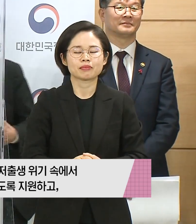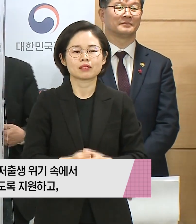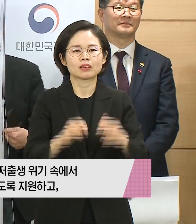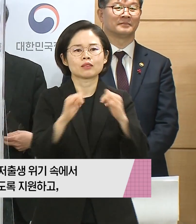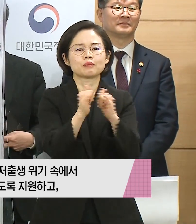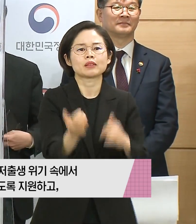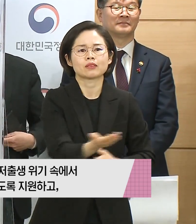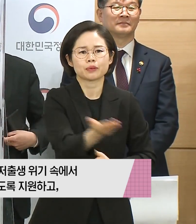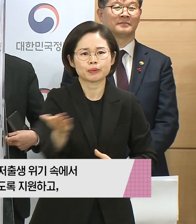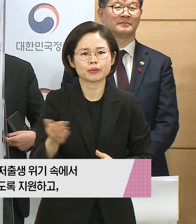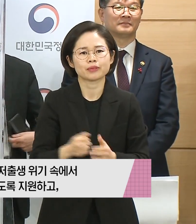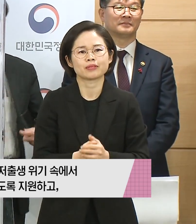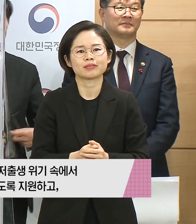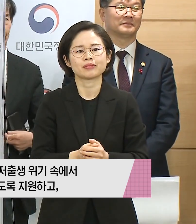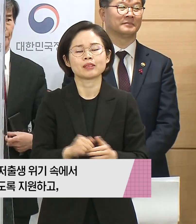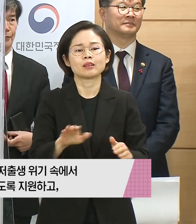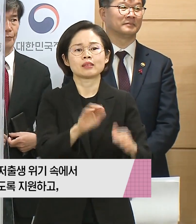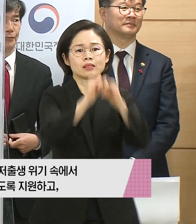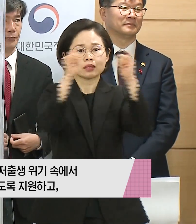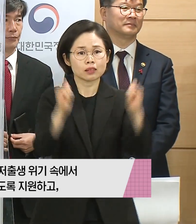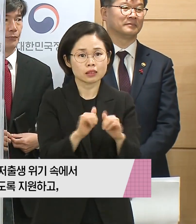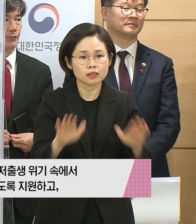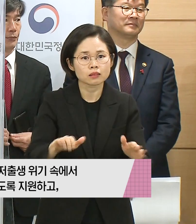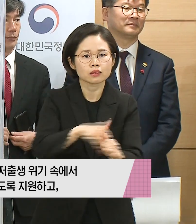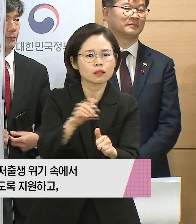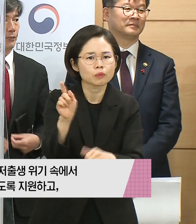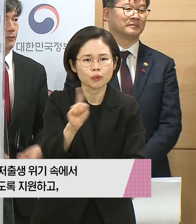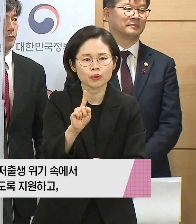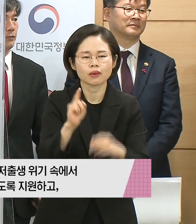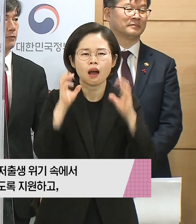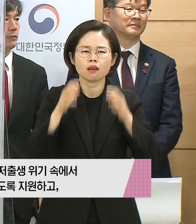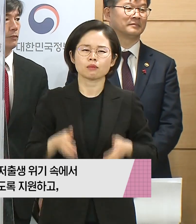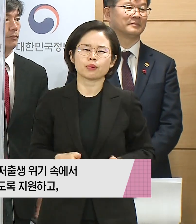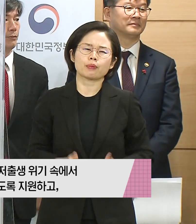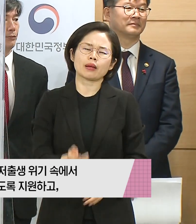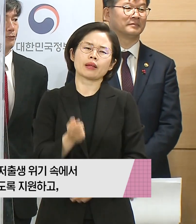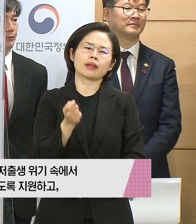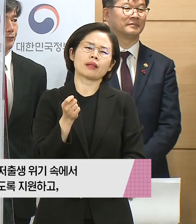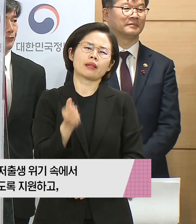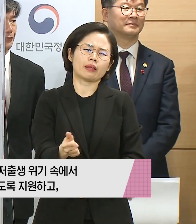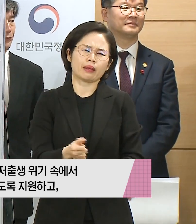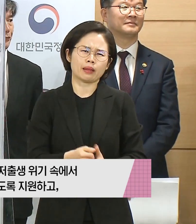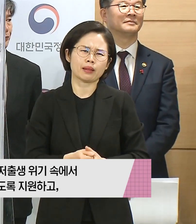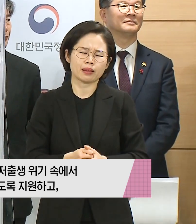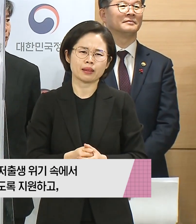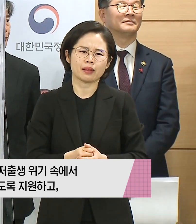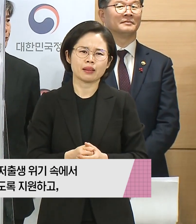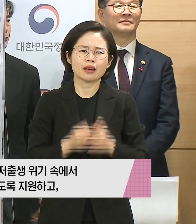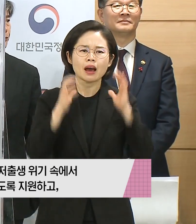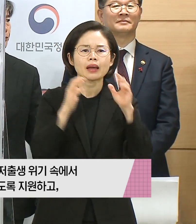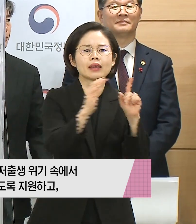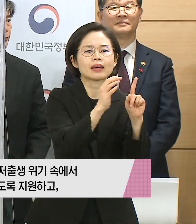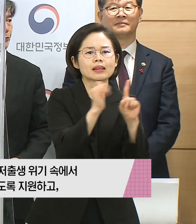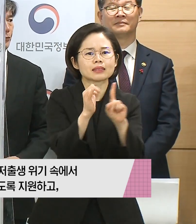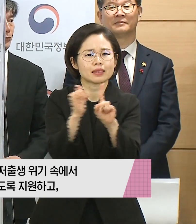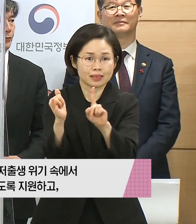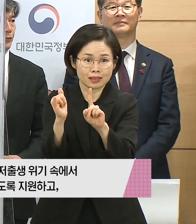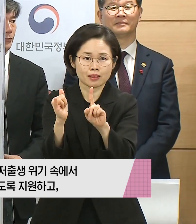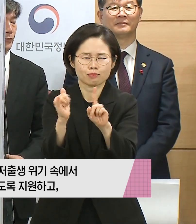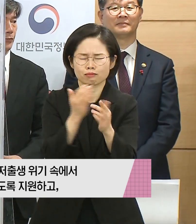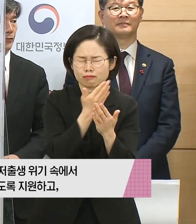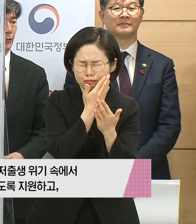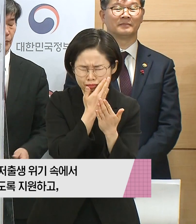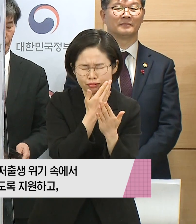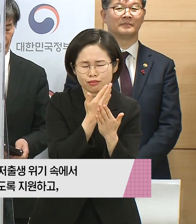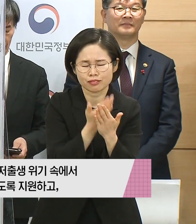국민 여러분, 우리 사회가 직면한 심각한 저출생 위기 속에서 아이 한 명 한 명이